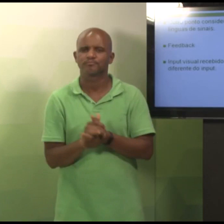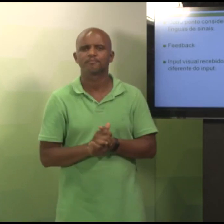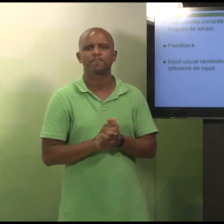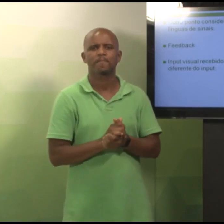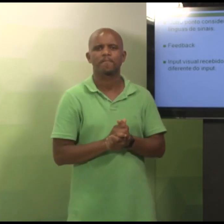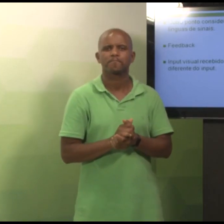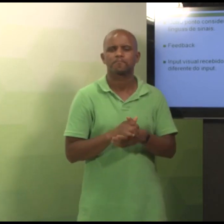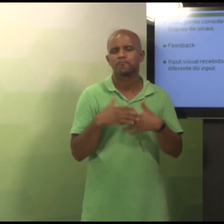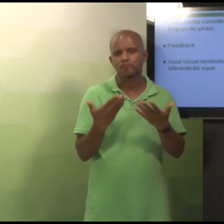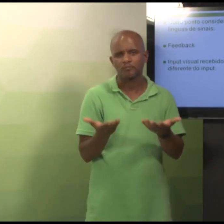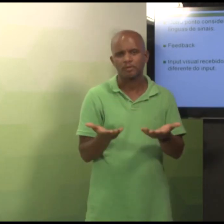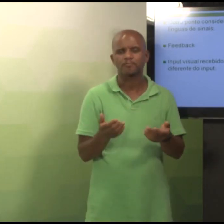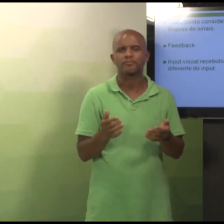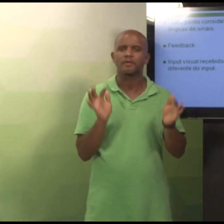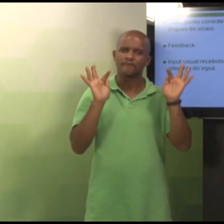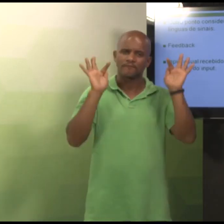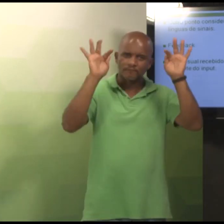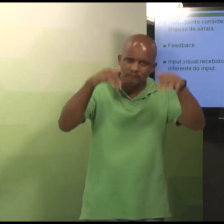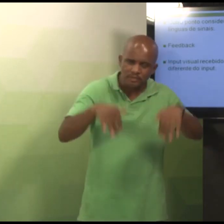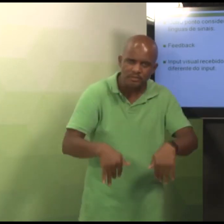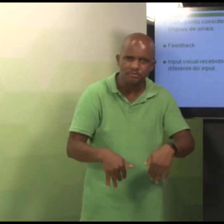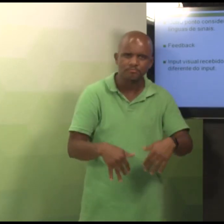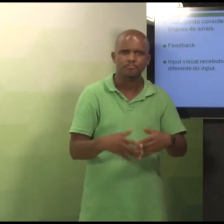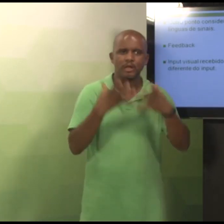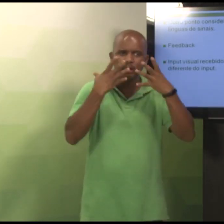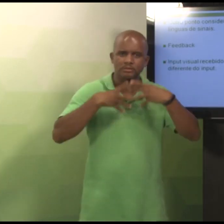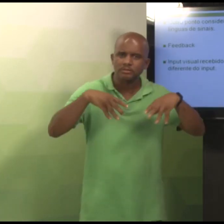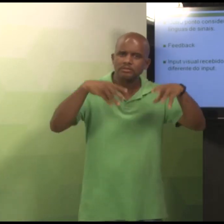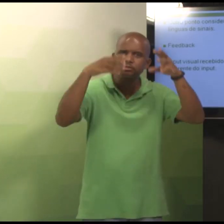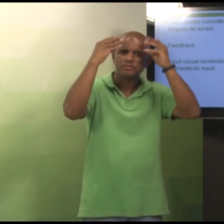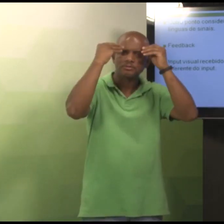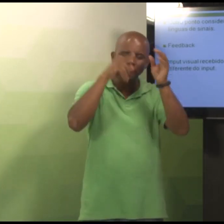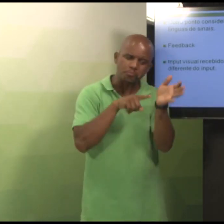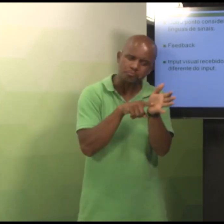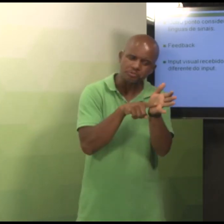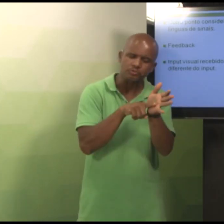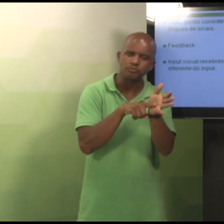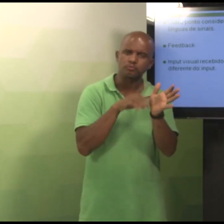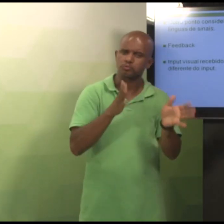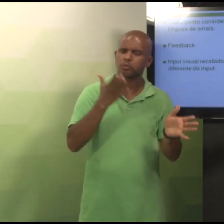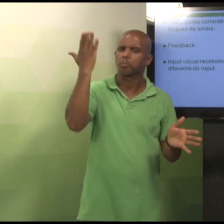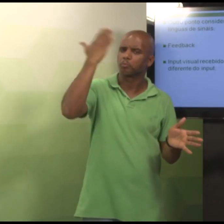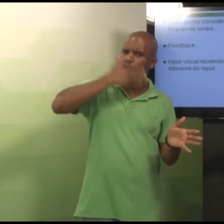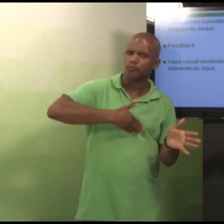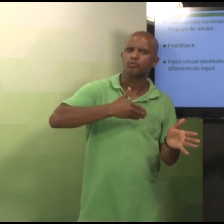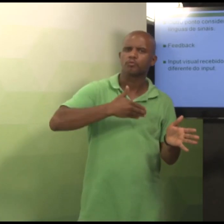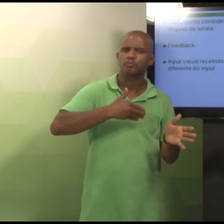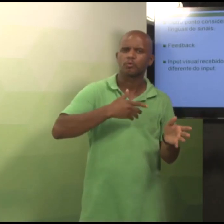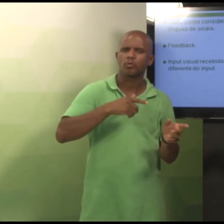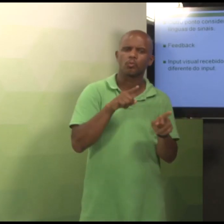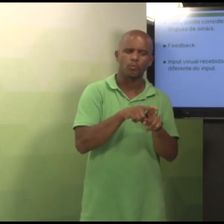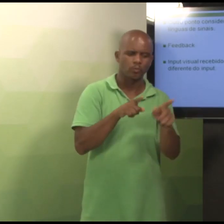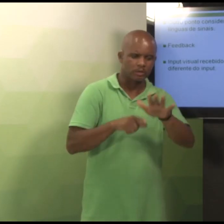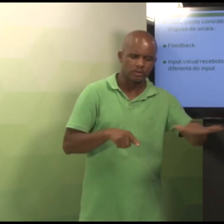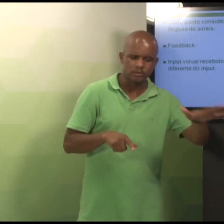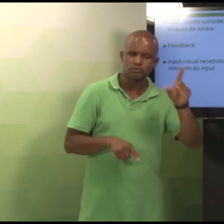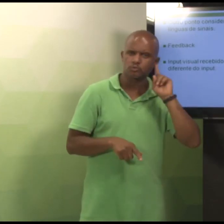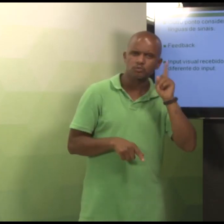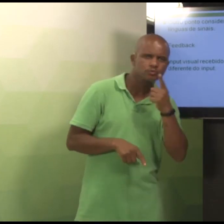fluindo. Com isso, estamos finalizando sobre o processo de aquisição da linguagem, as pesquisas